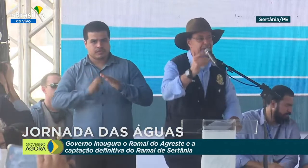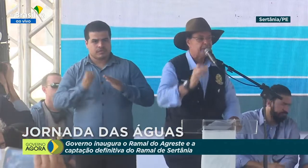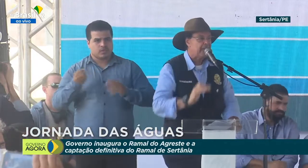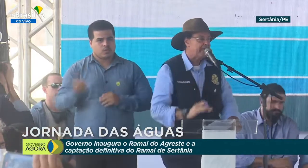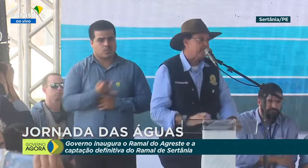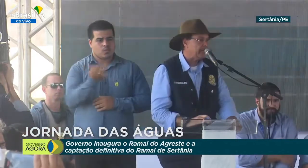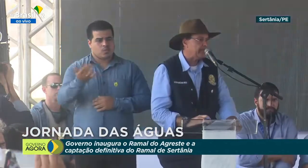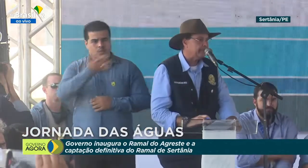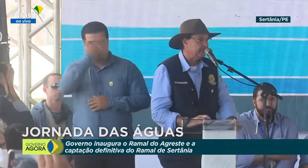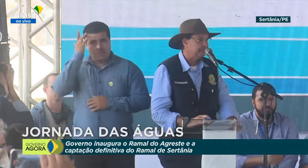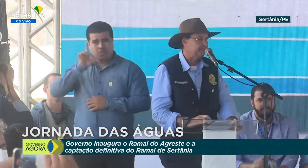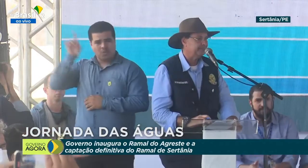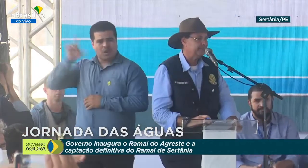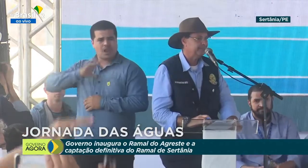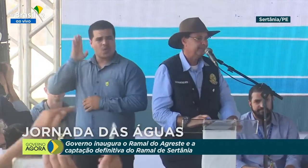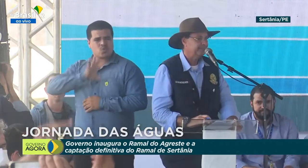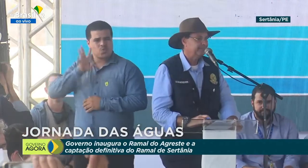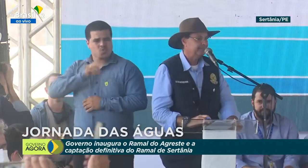Estados Unidos quer vir para o Brasil